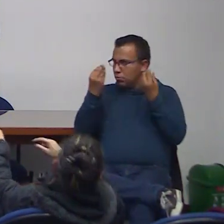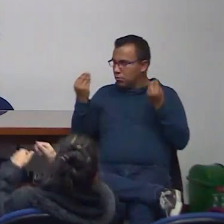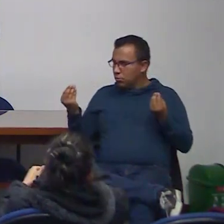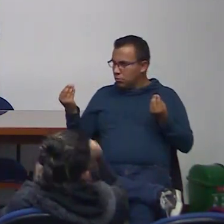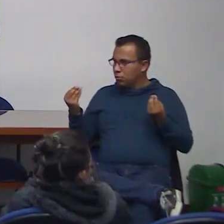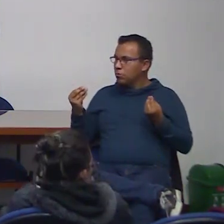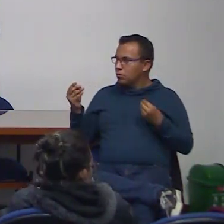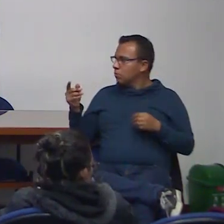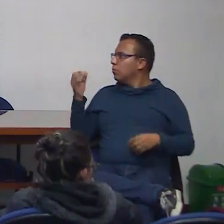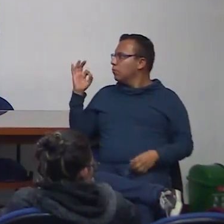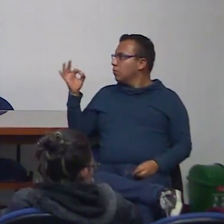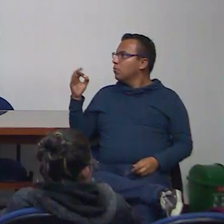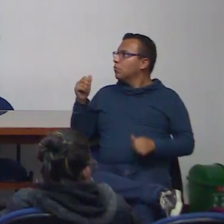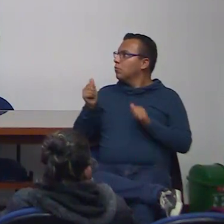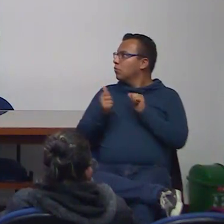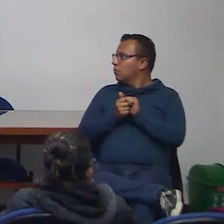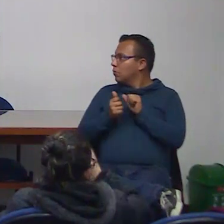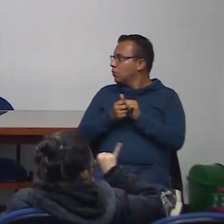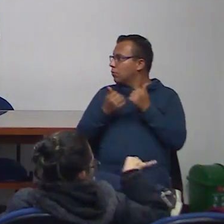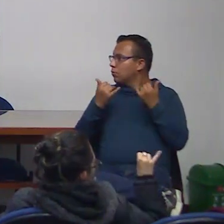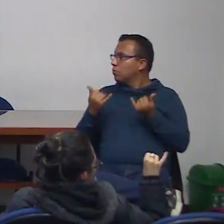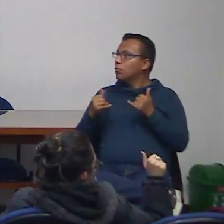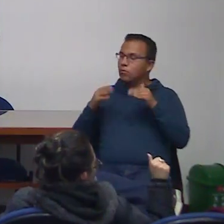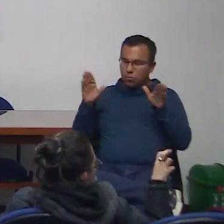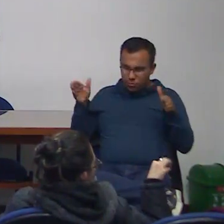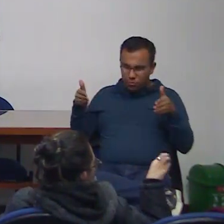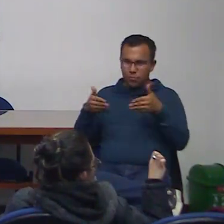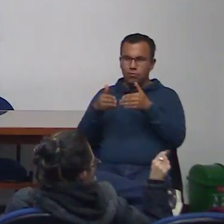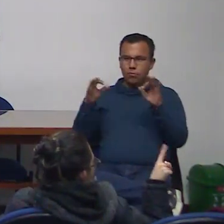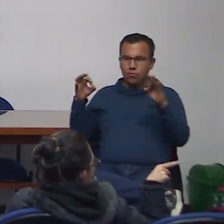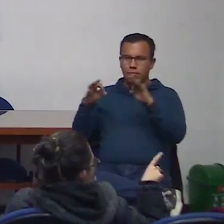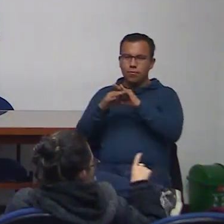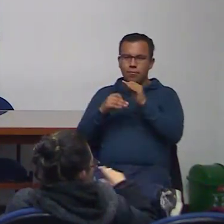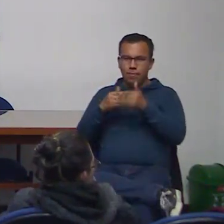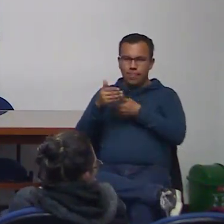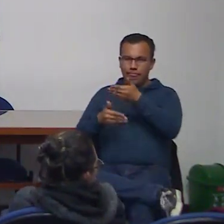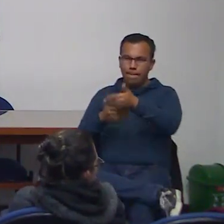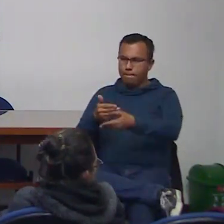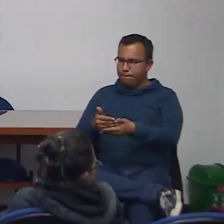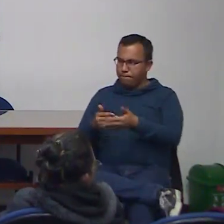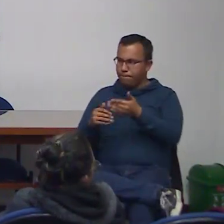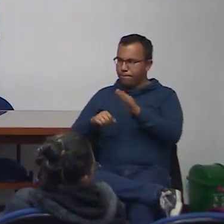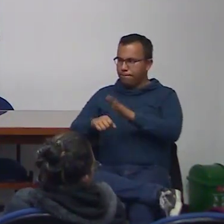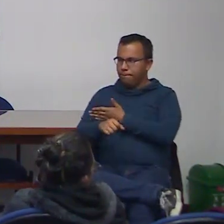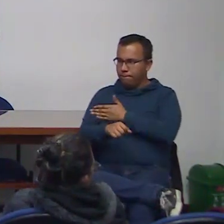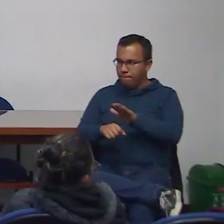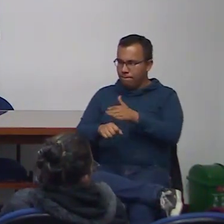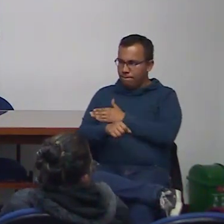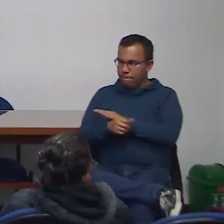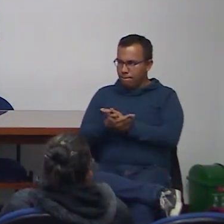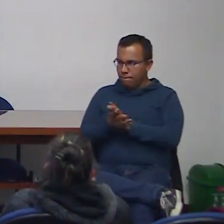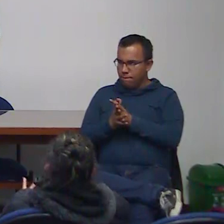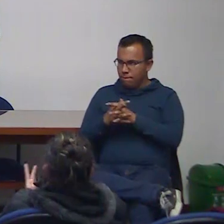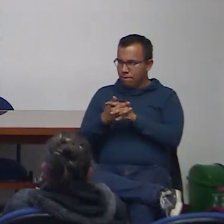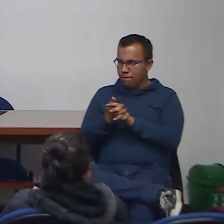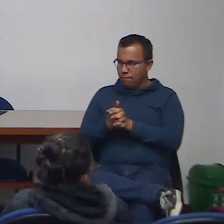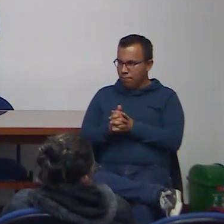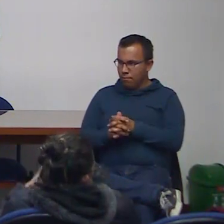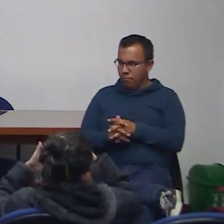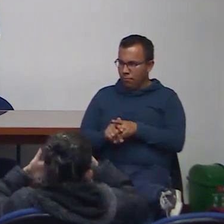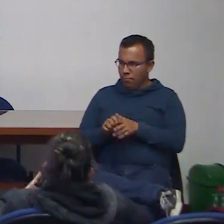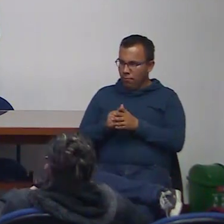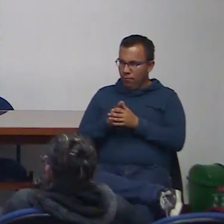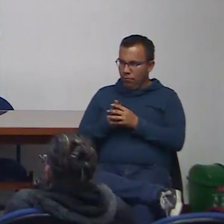les pero pasaron y y ahí nos enfocamos en en hacer un proceso de producción musical sí como yo les